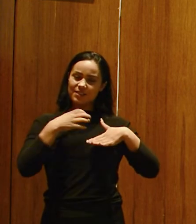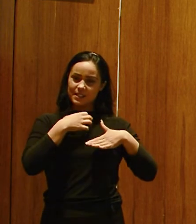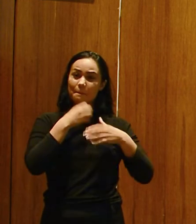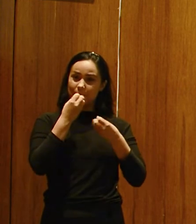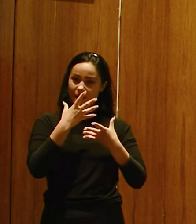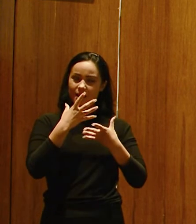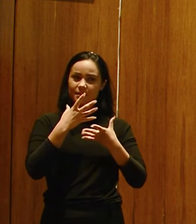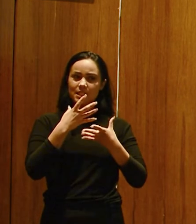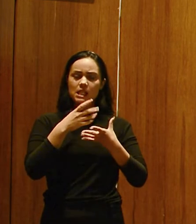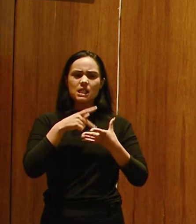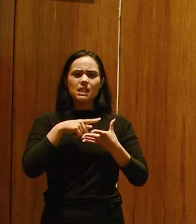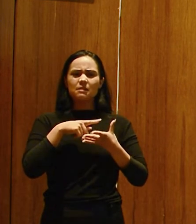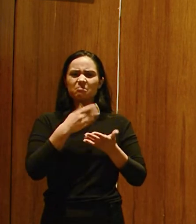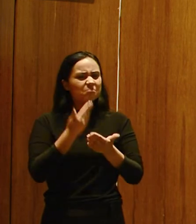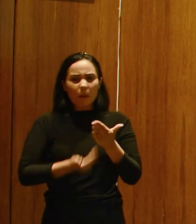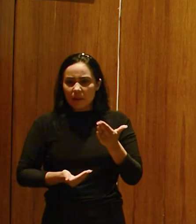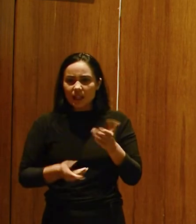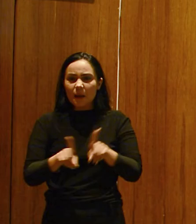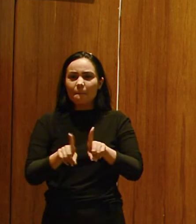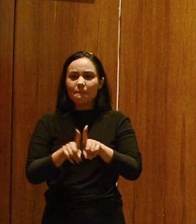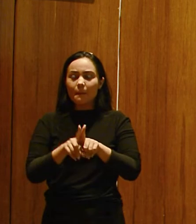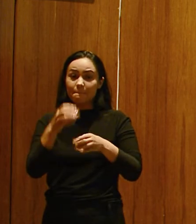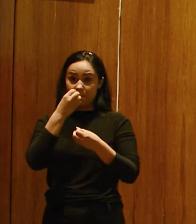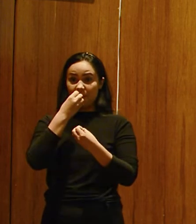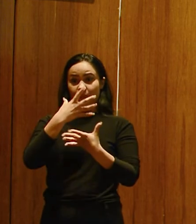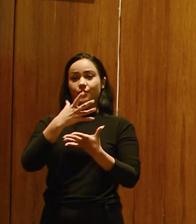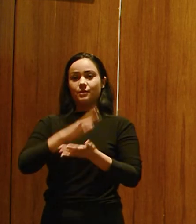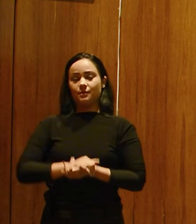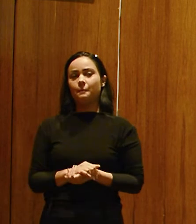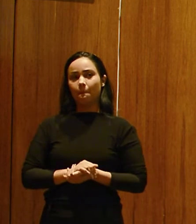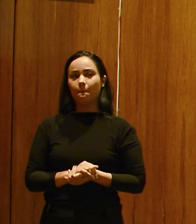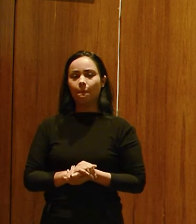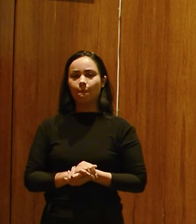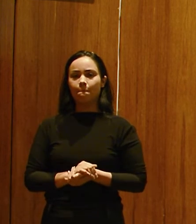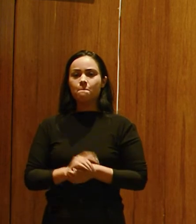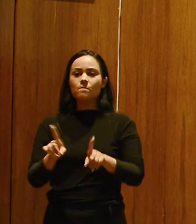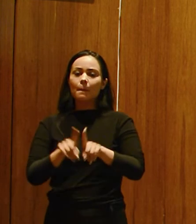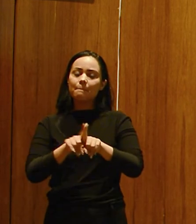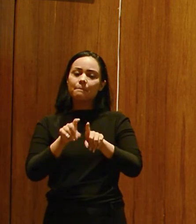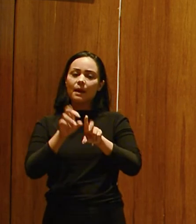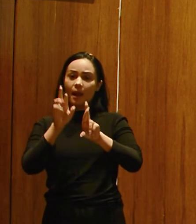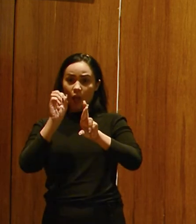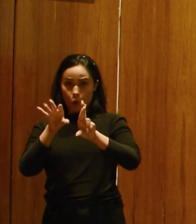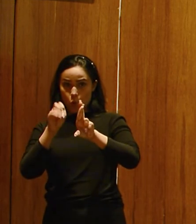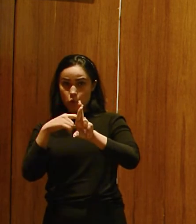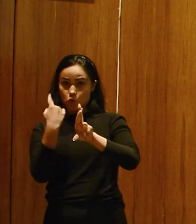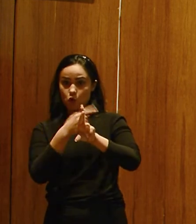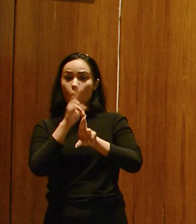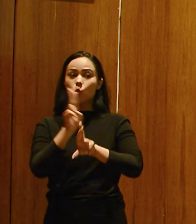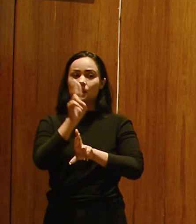sentindo bem, sem perder também esses benefícios e com os recursos que